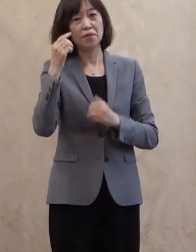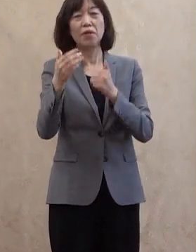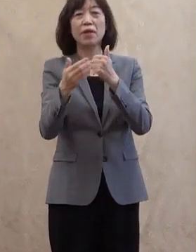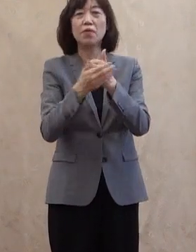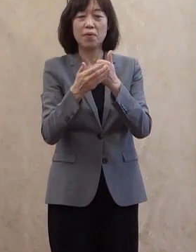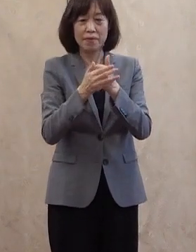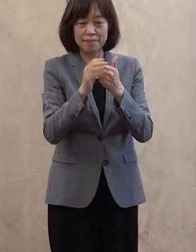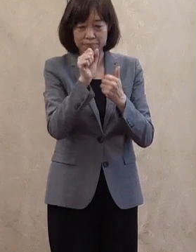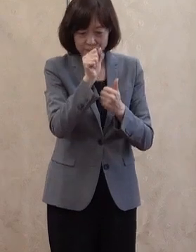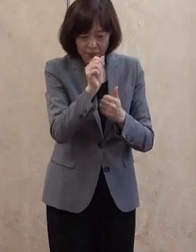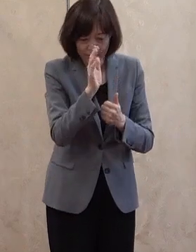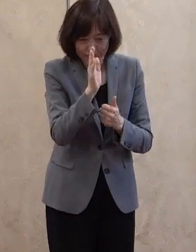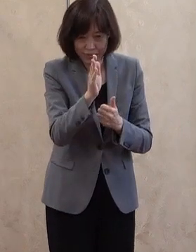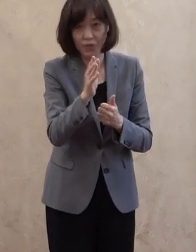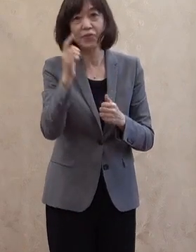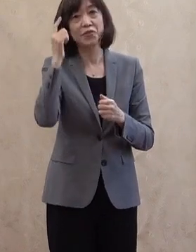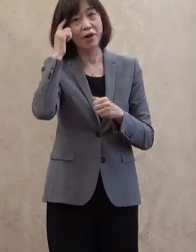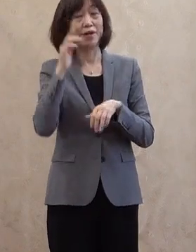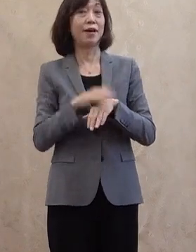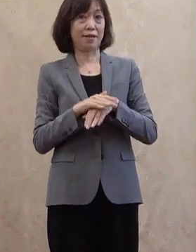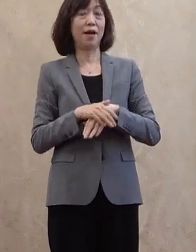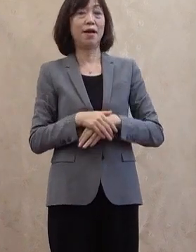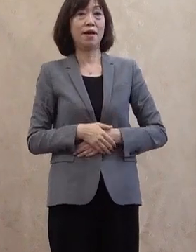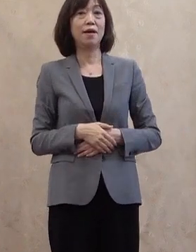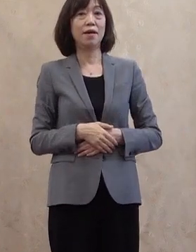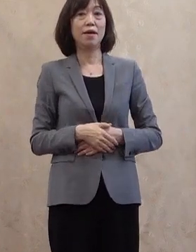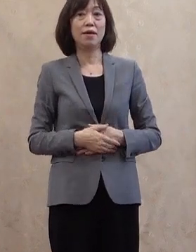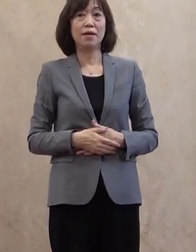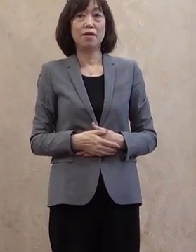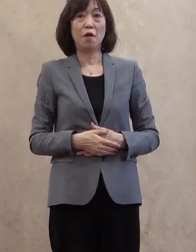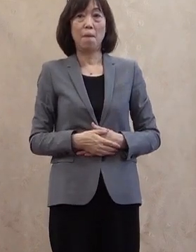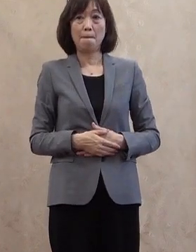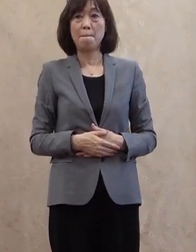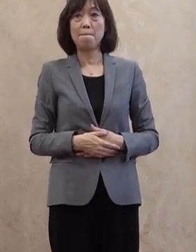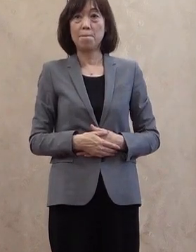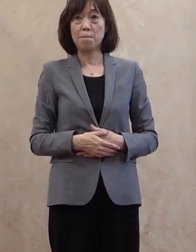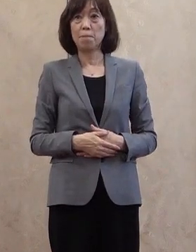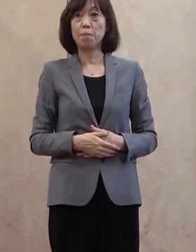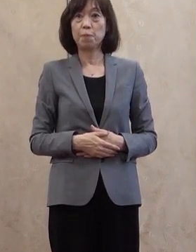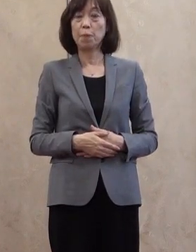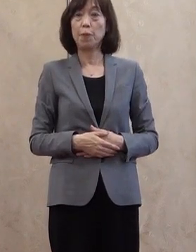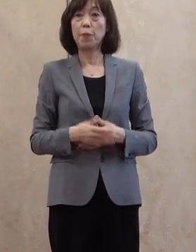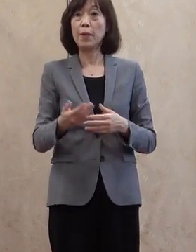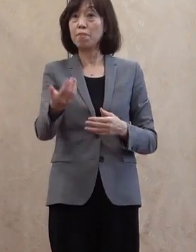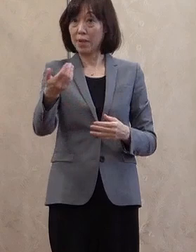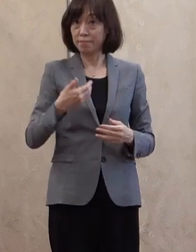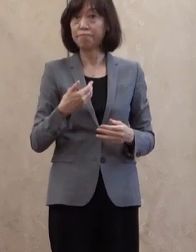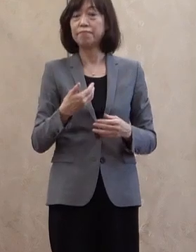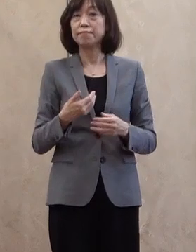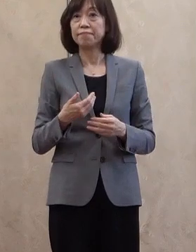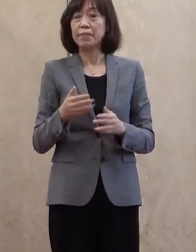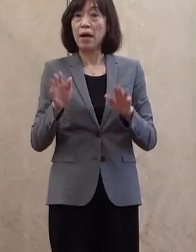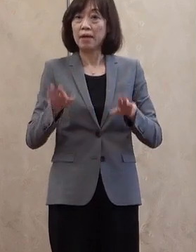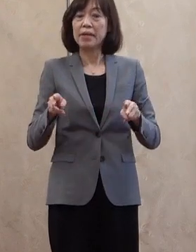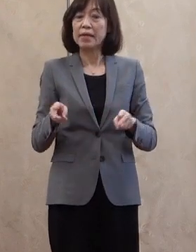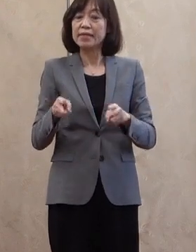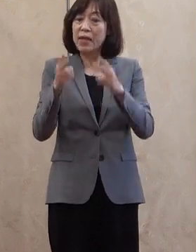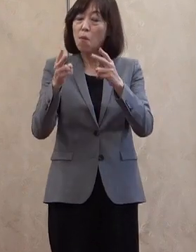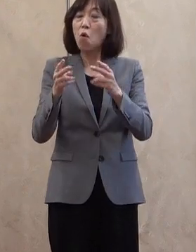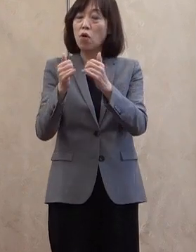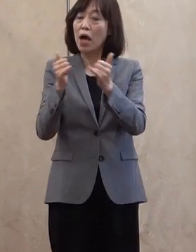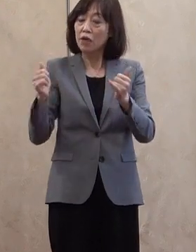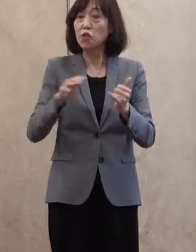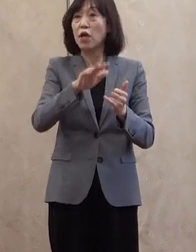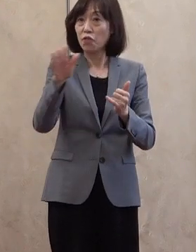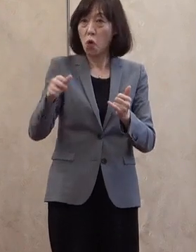お願いしたいという考え方です。 専門家の方々の意見からし